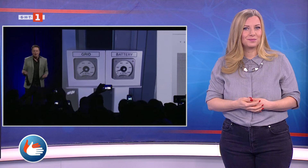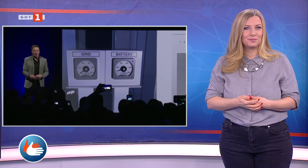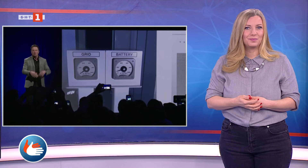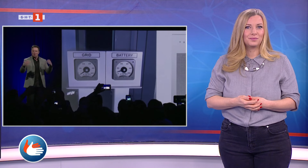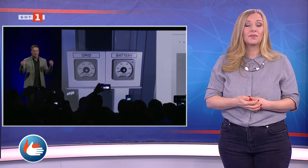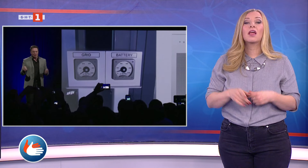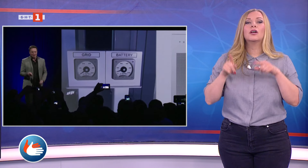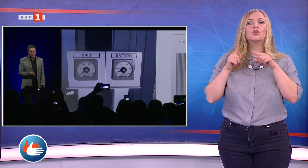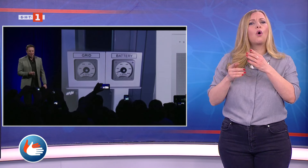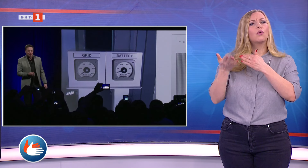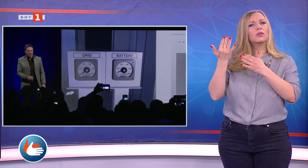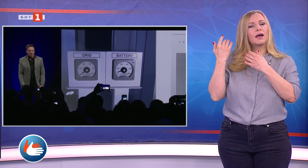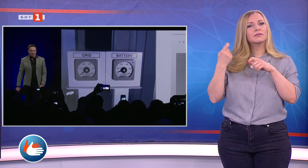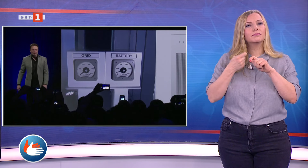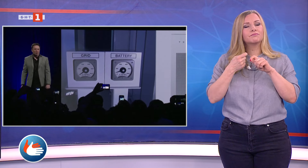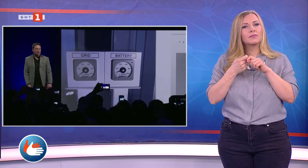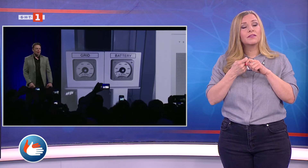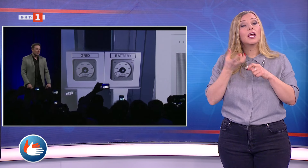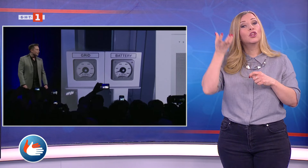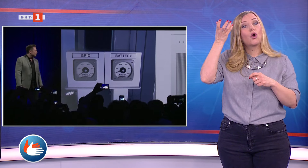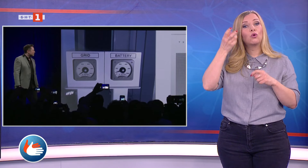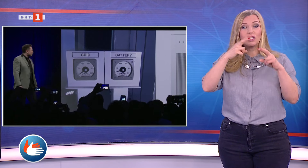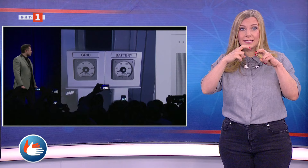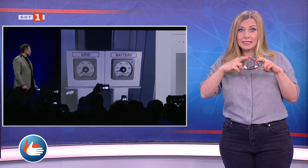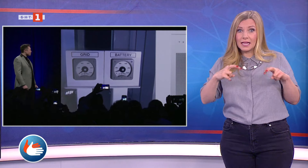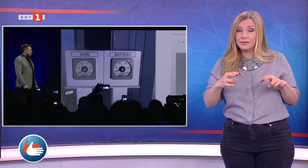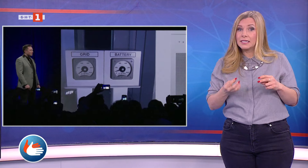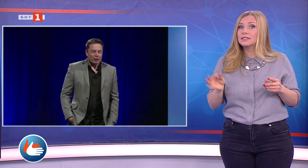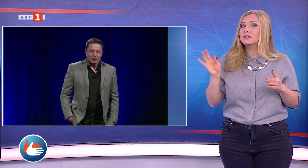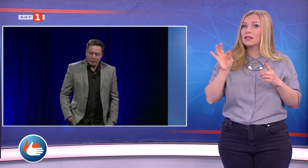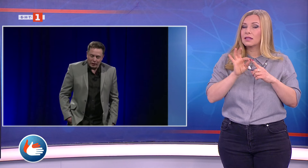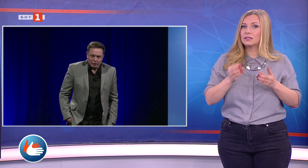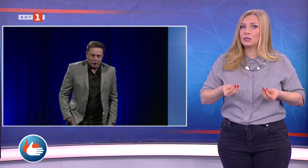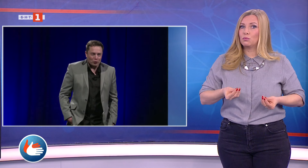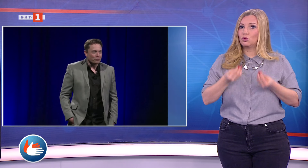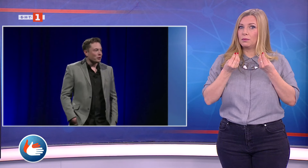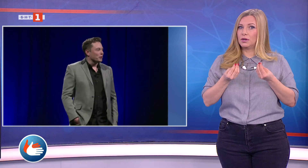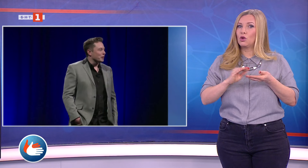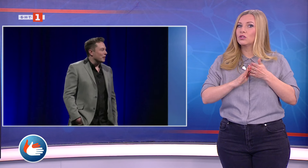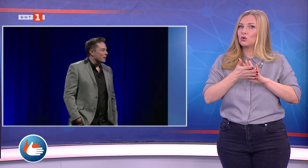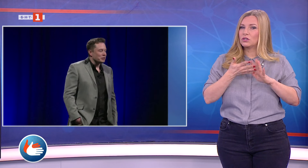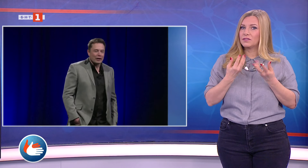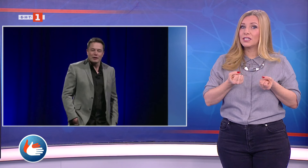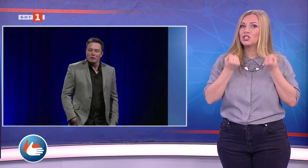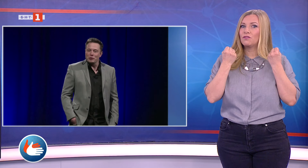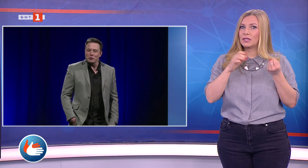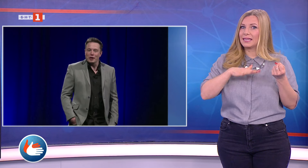Той от години се занимава с научни изследвания с цел подобряване и усъвършенстване на живота на Земята и в космоса.